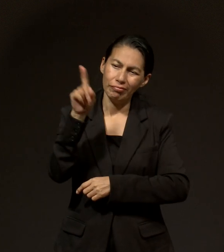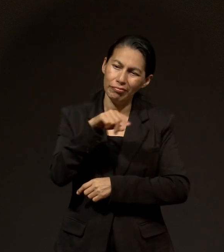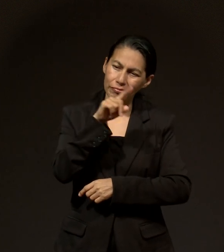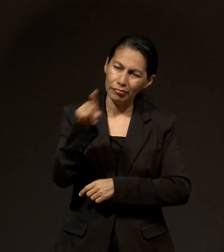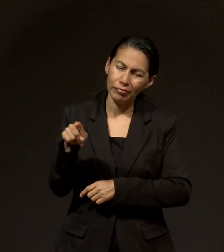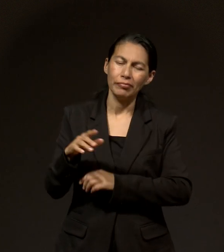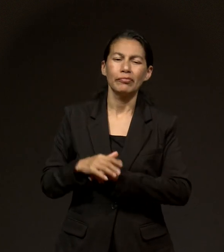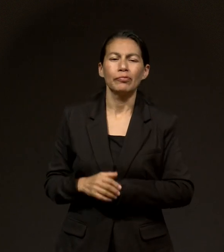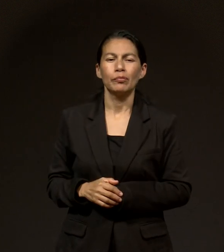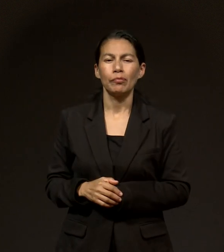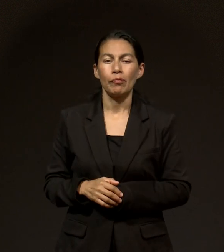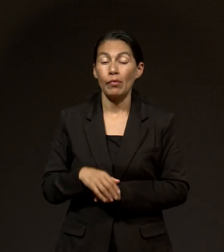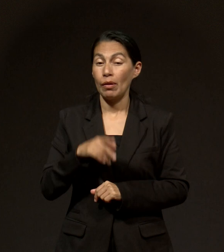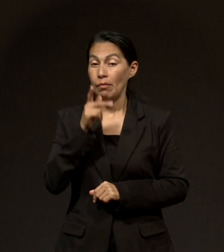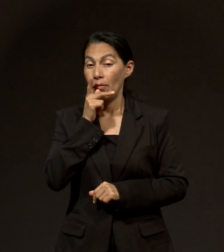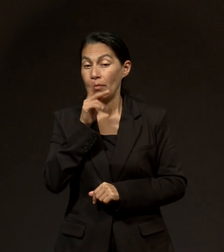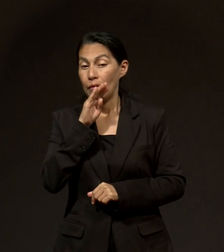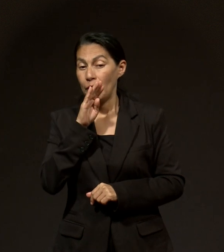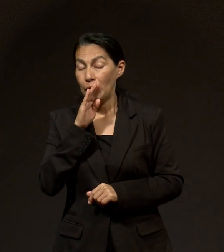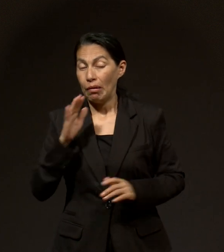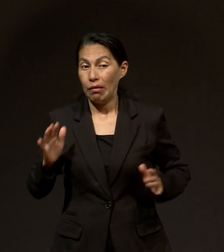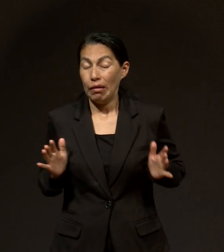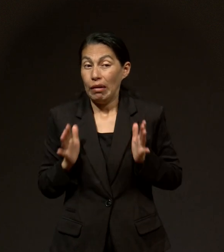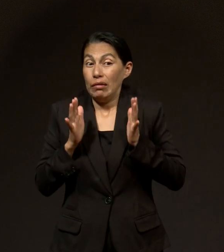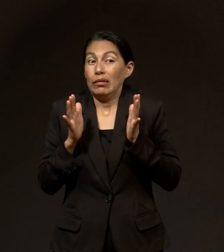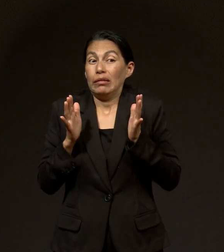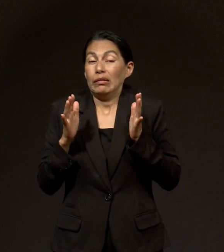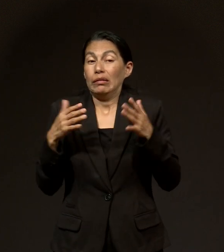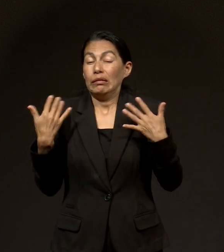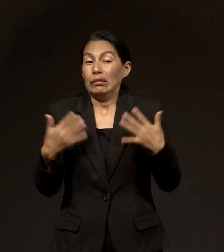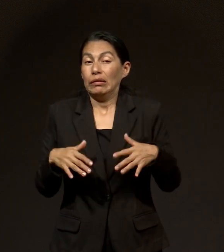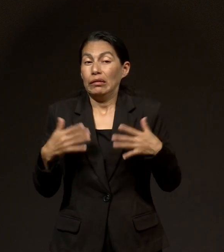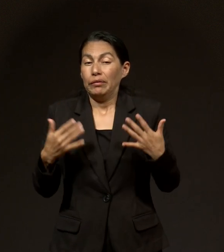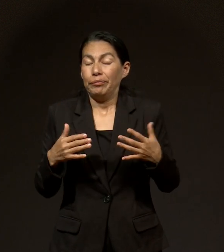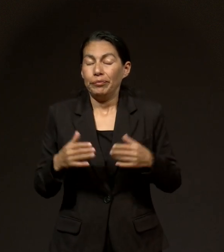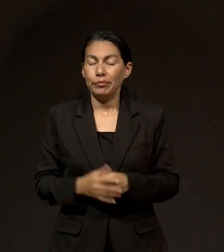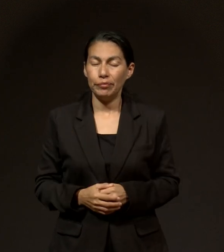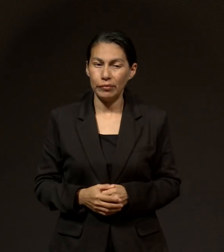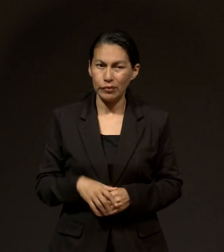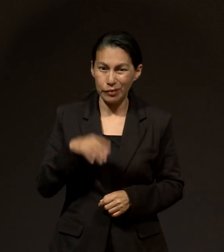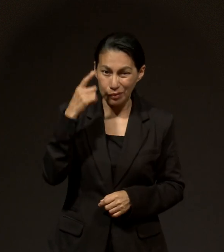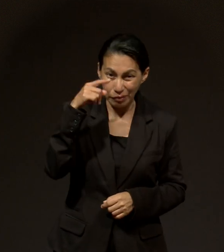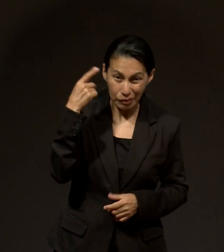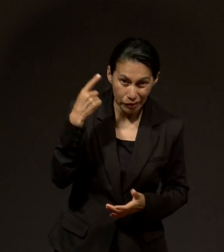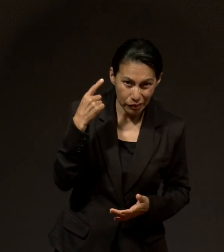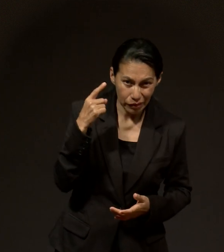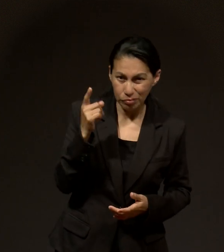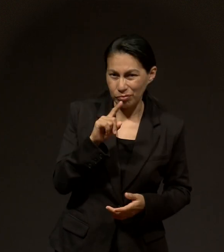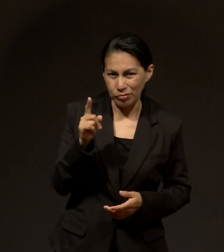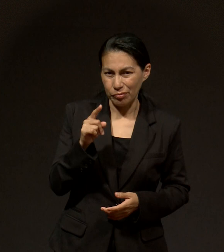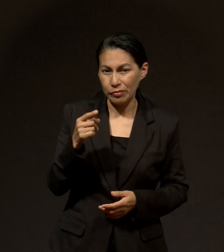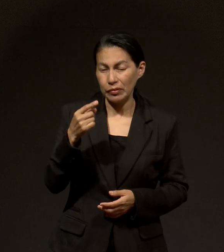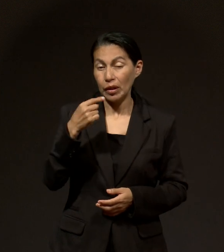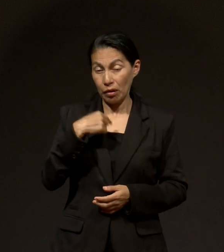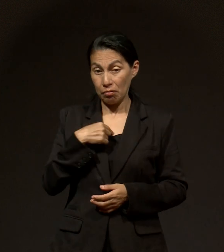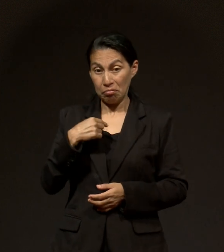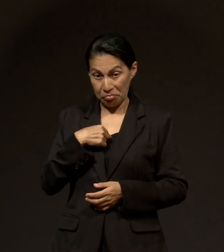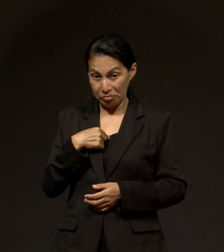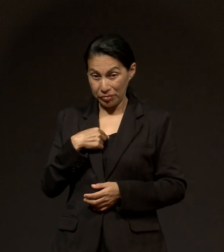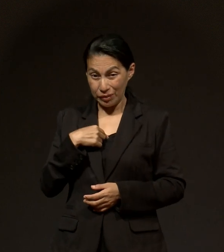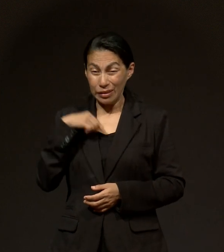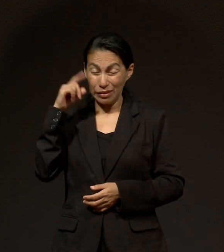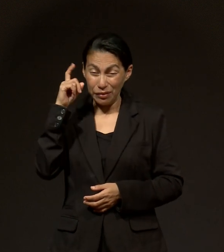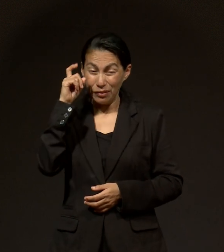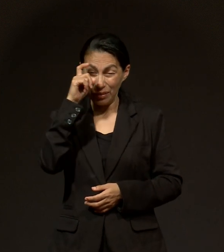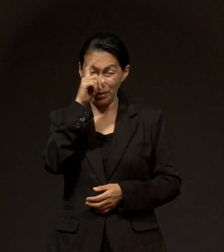Para mis papás fue, pues, una sorpresa. No fue, pues, igual como que algo fácil. Para mí fue